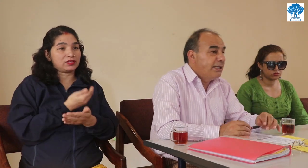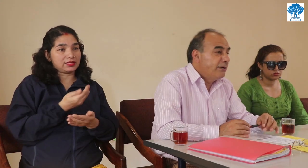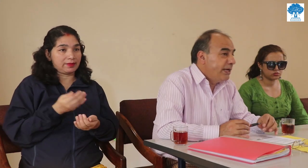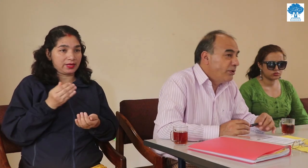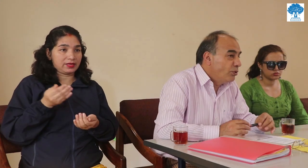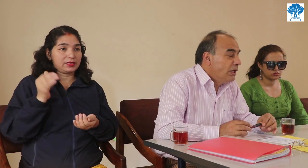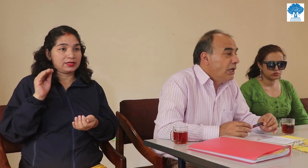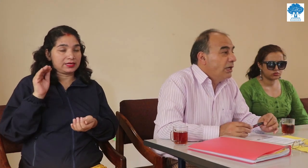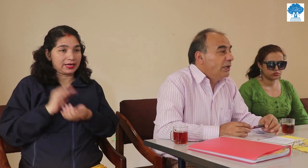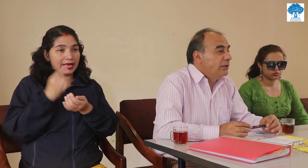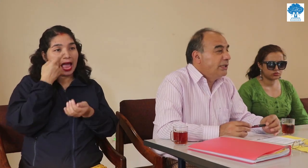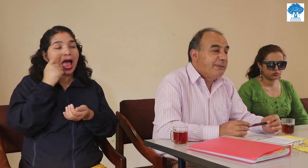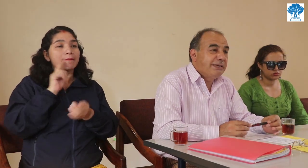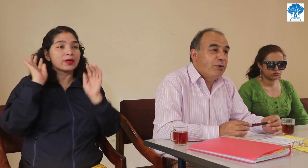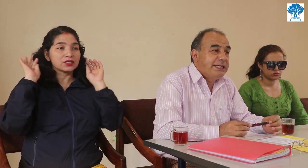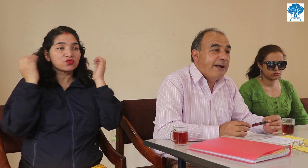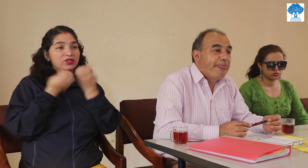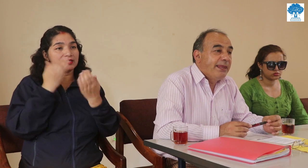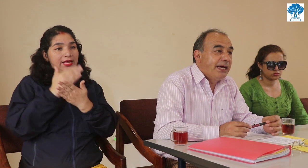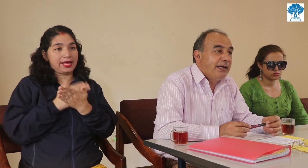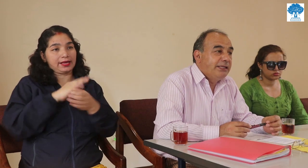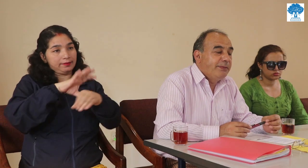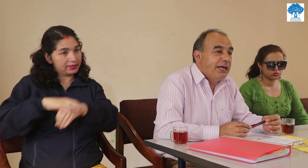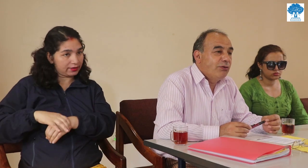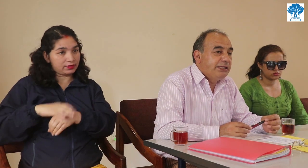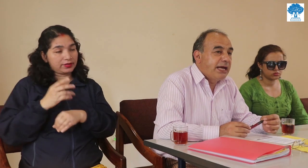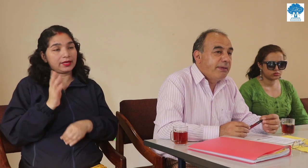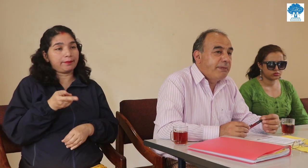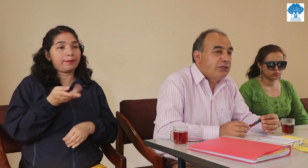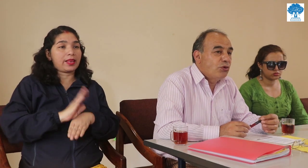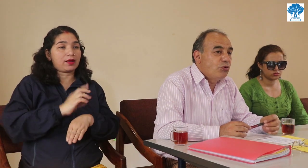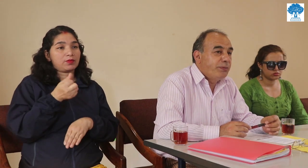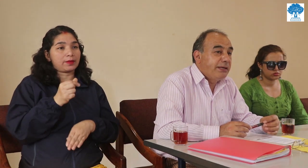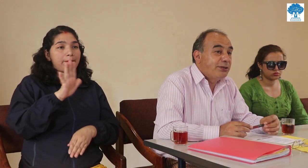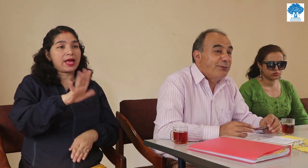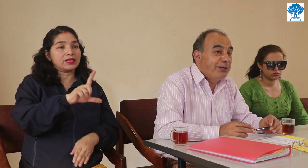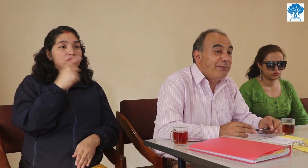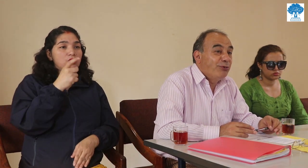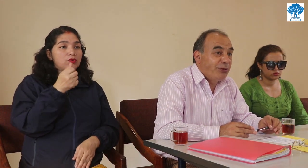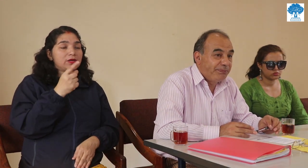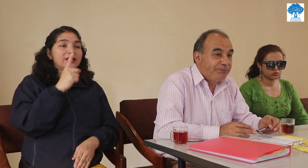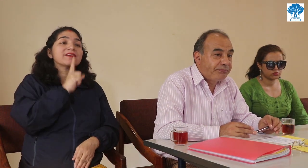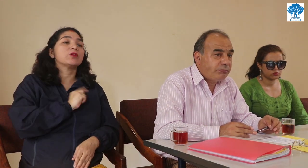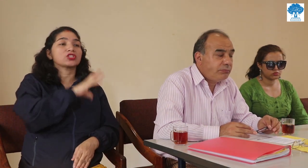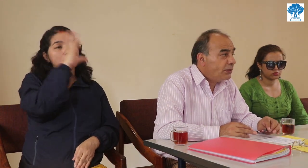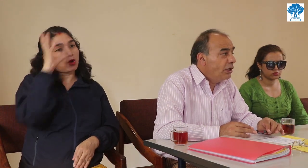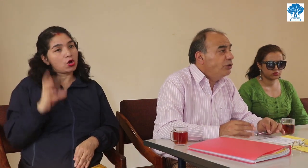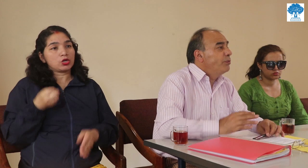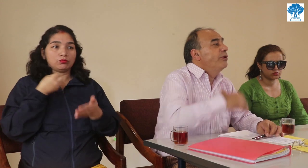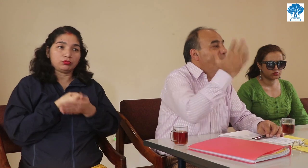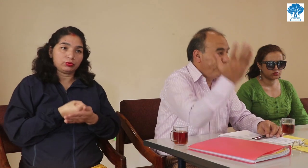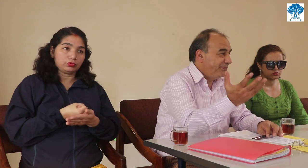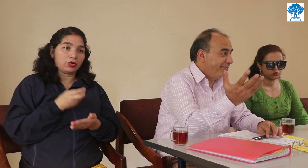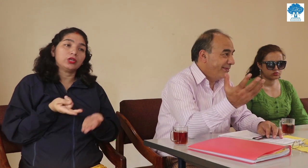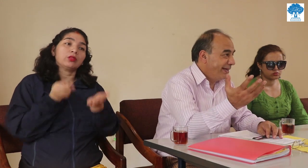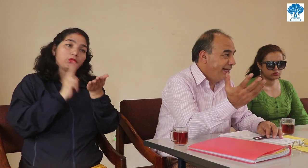सुरक्षा कार्यक्रम ल्याइयो। त्यसमा चाहिँ पैसा त्यति बेलाको हिसाबमा 5 करोड रुपियाँले वर्षभरिलाई पुग्थ्यो, अहिले त्यो